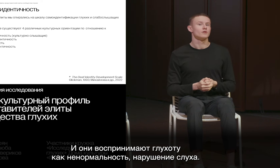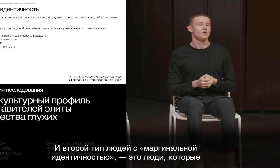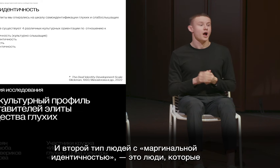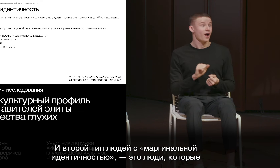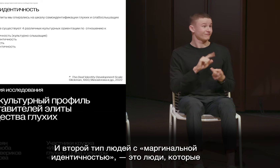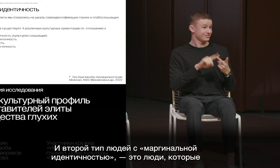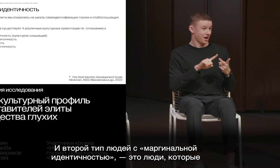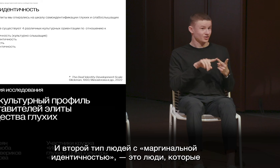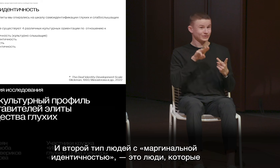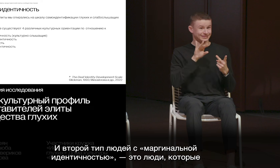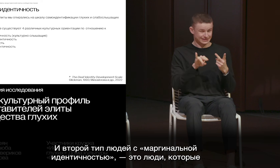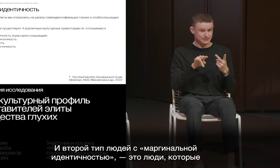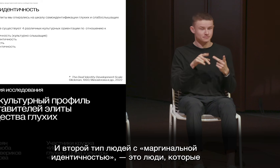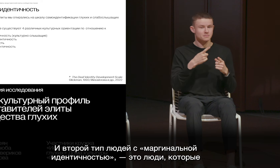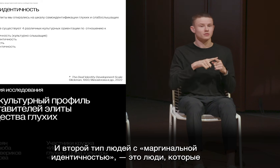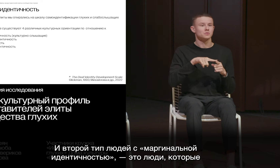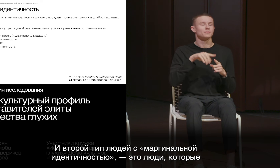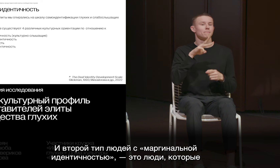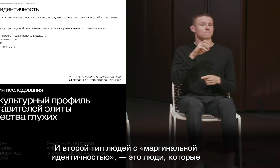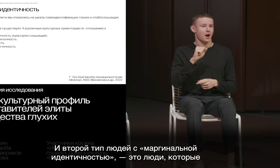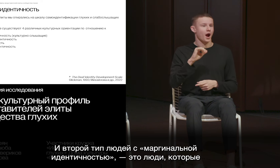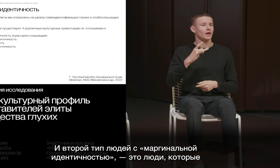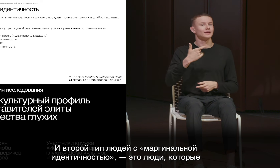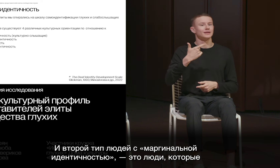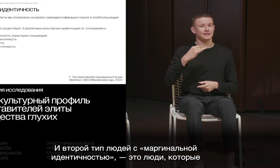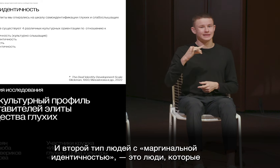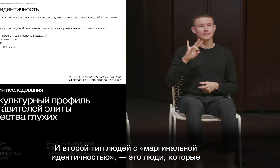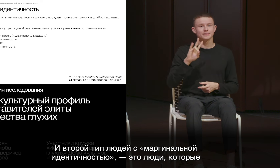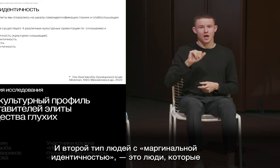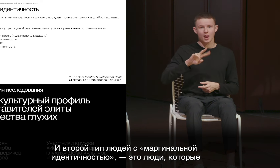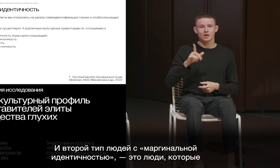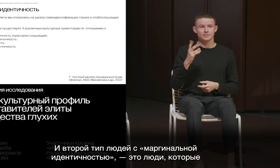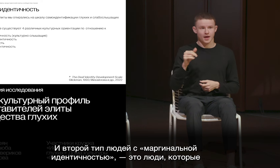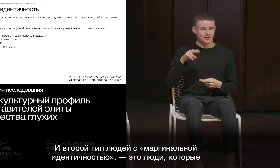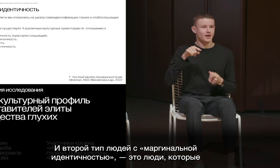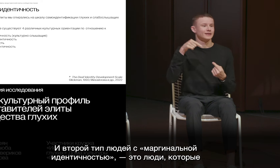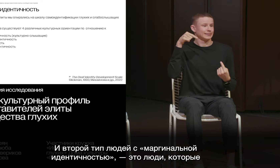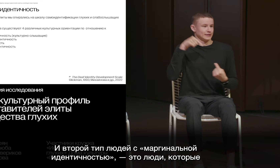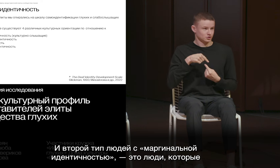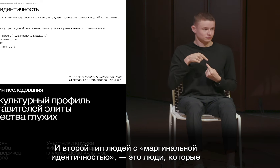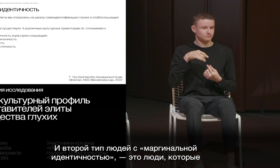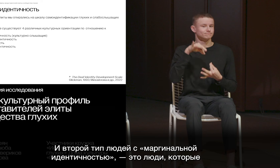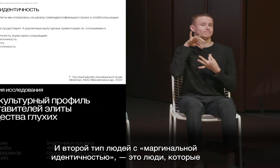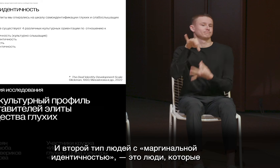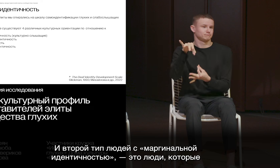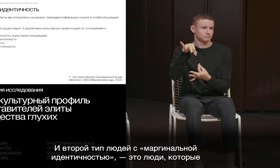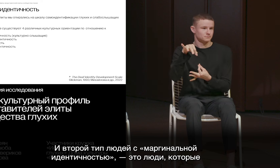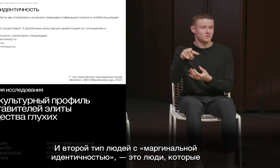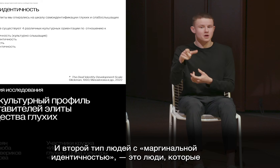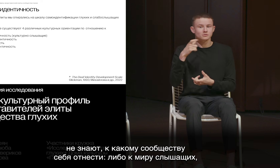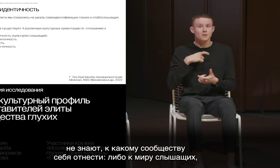ненормальных, как неадекватно реагирующих людей. И вторая группа людей —